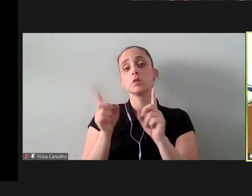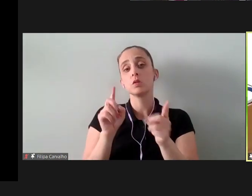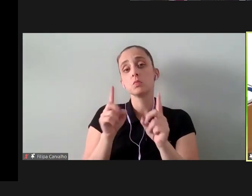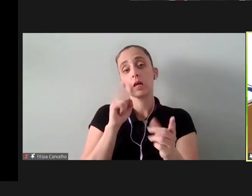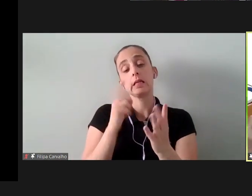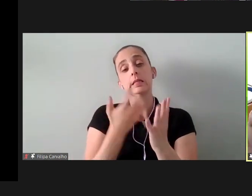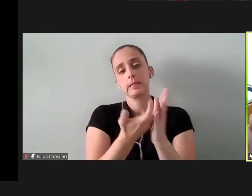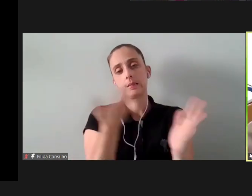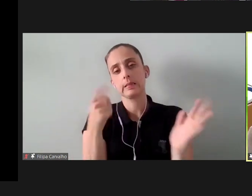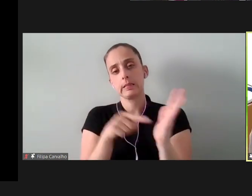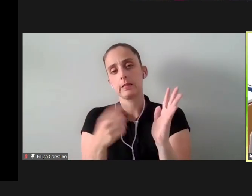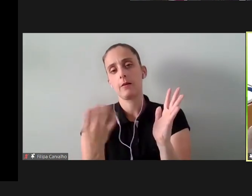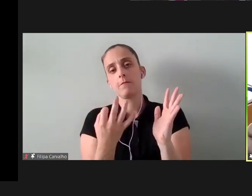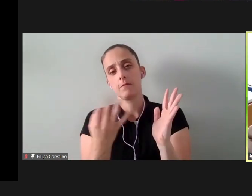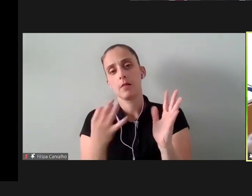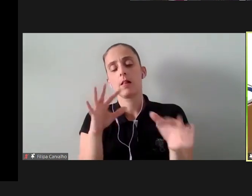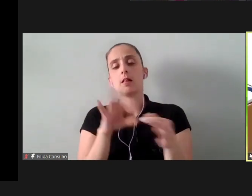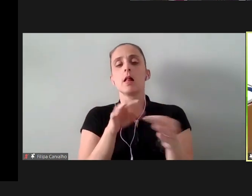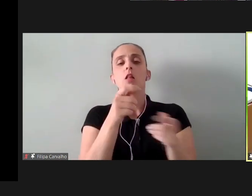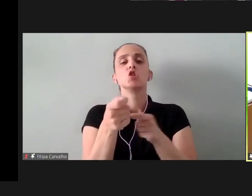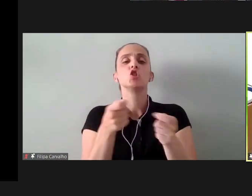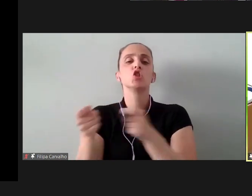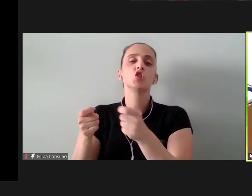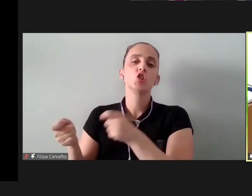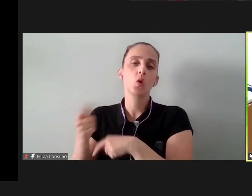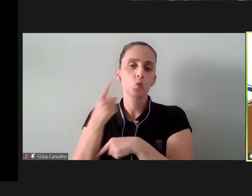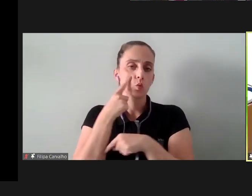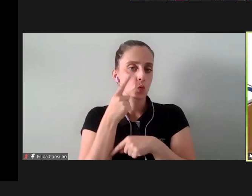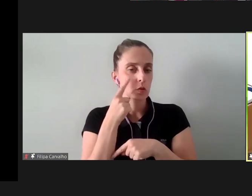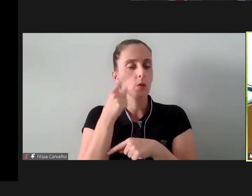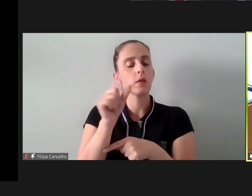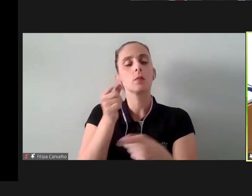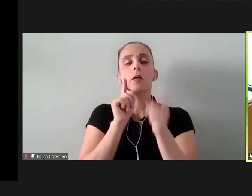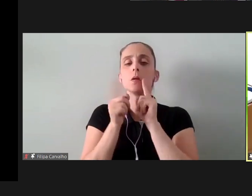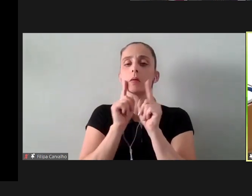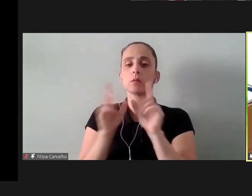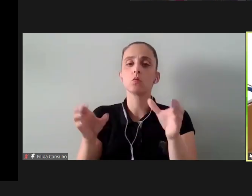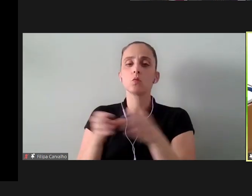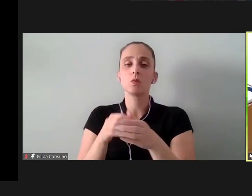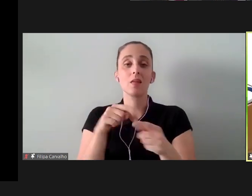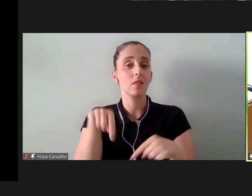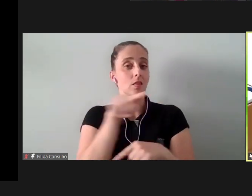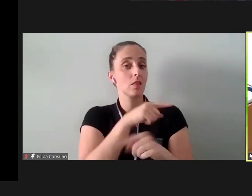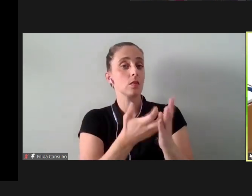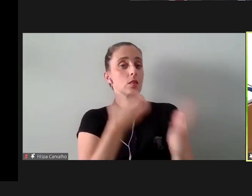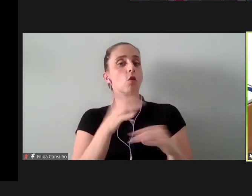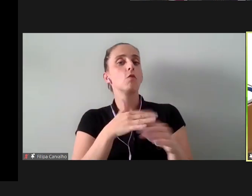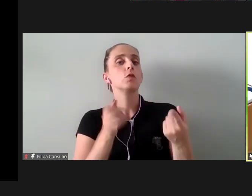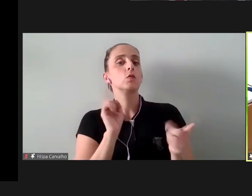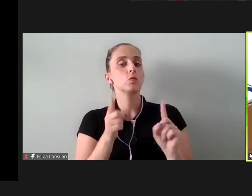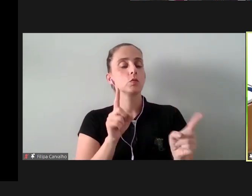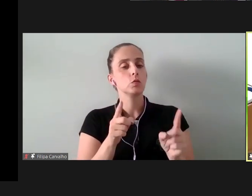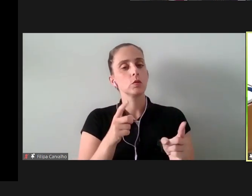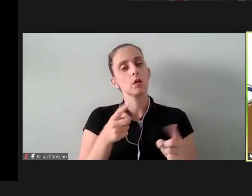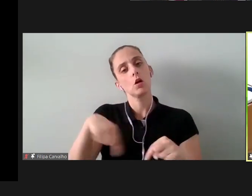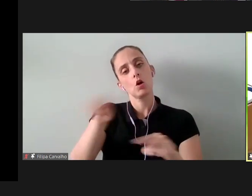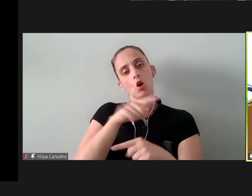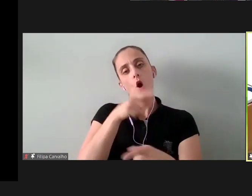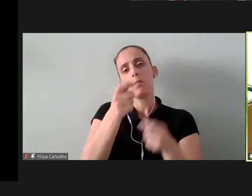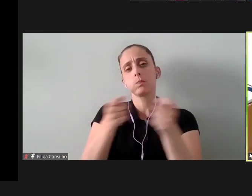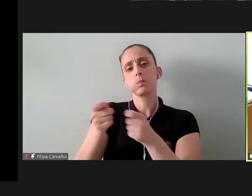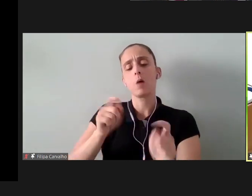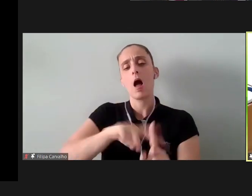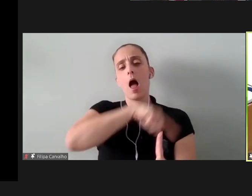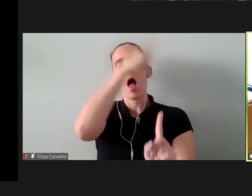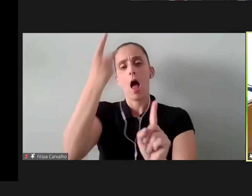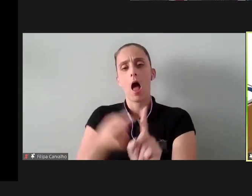destacar nessa frente de gestão do conhecimento e animação de comunidade é a organização de um evento que acontece, um evento